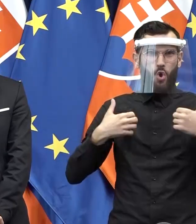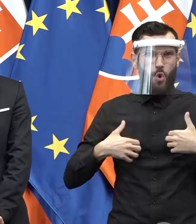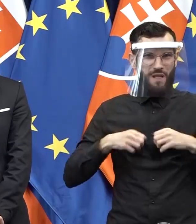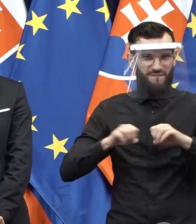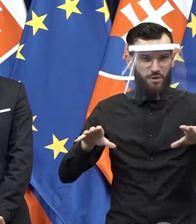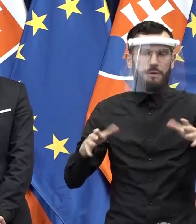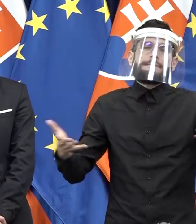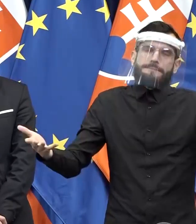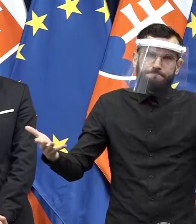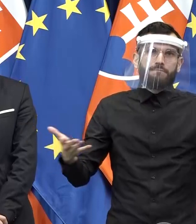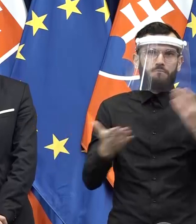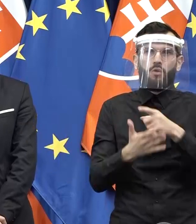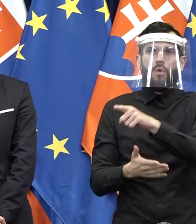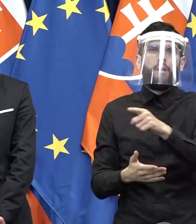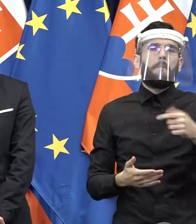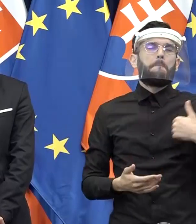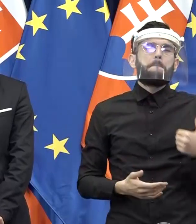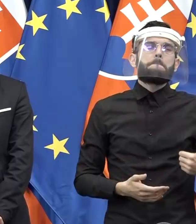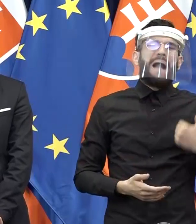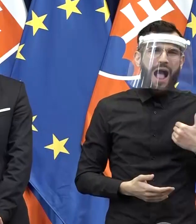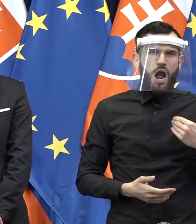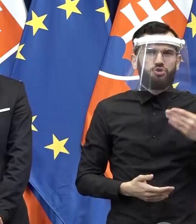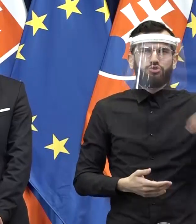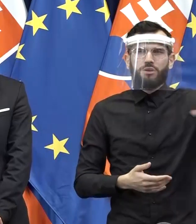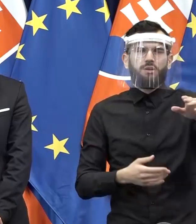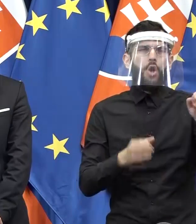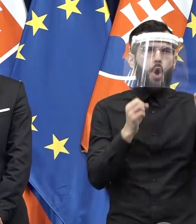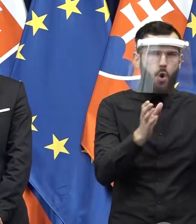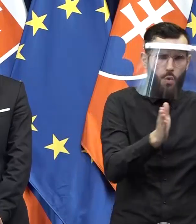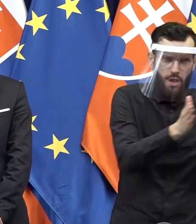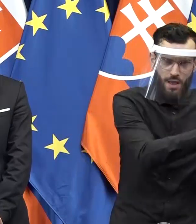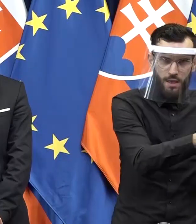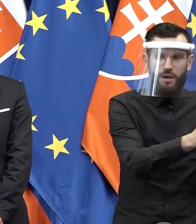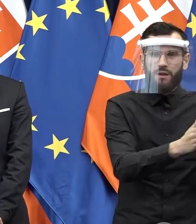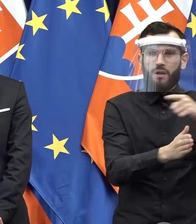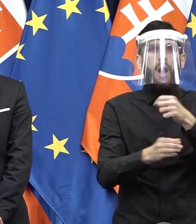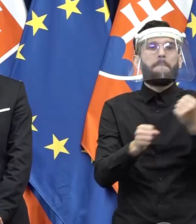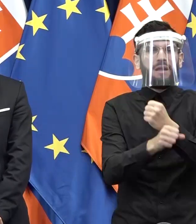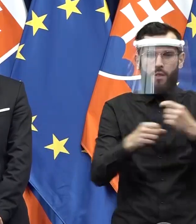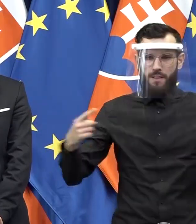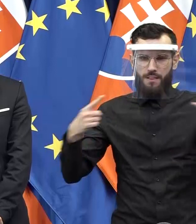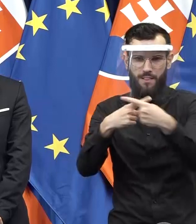ale hold, jednoducho sú mladší, lepšie to znášajú, a zbytočne by tam mohlo dojsť k ich